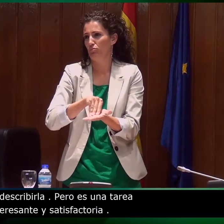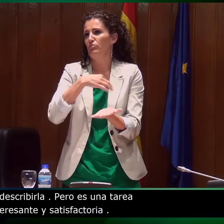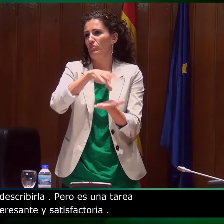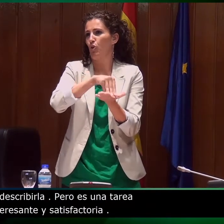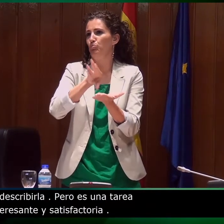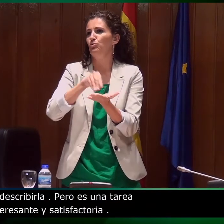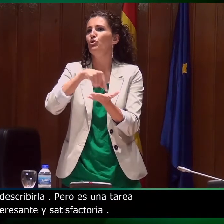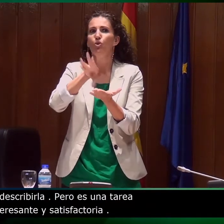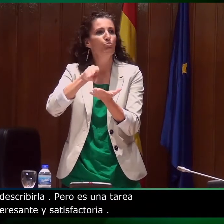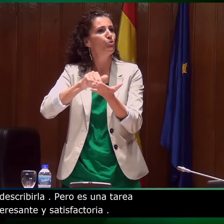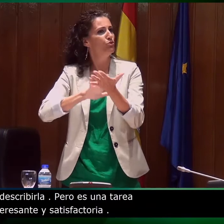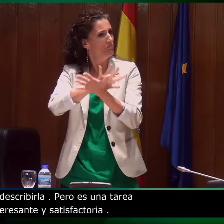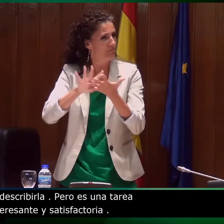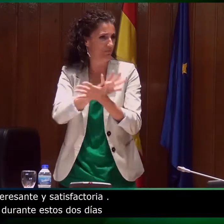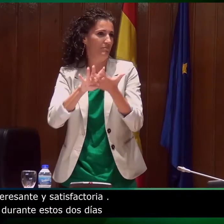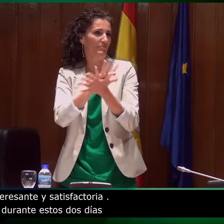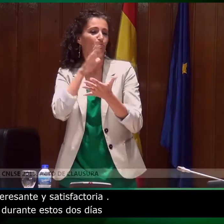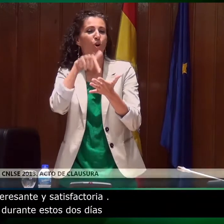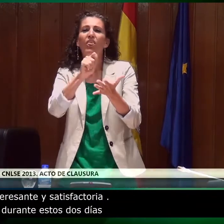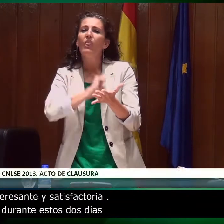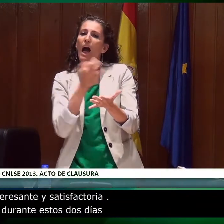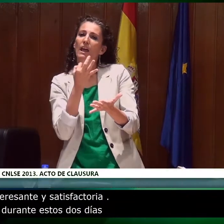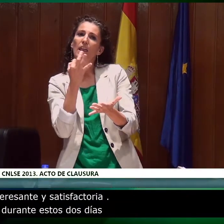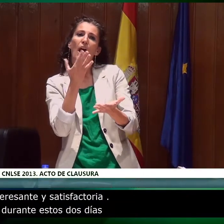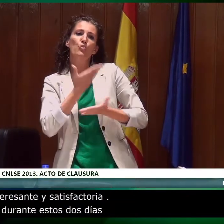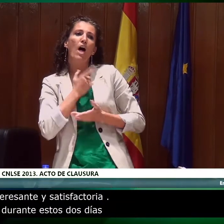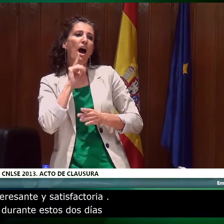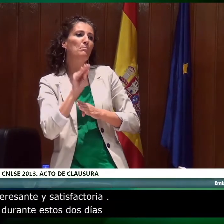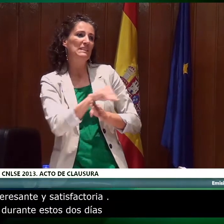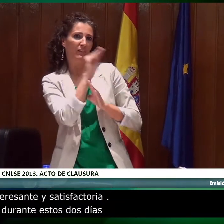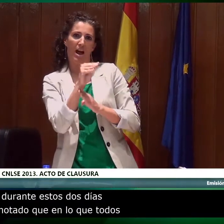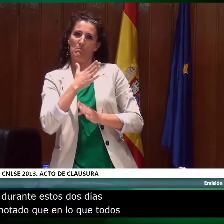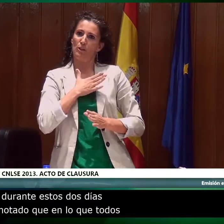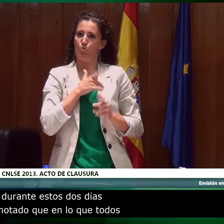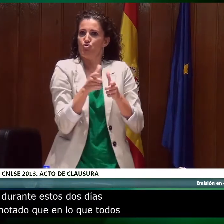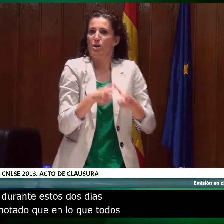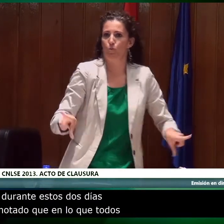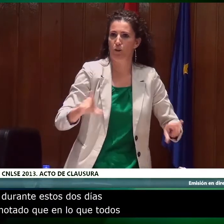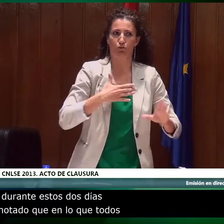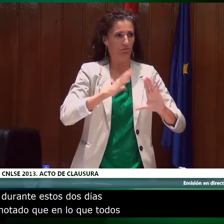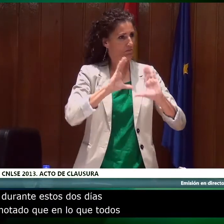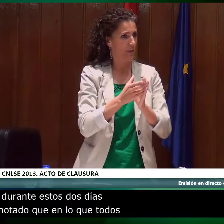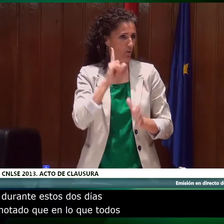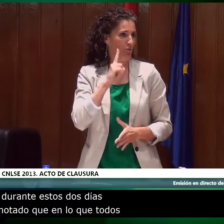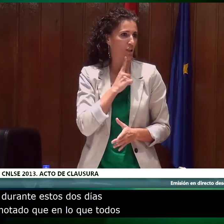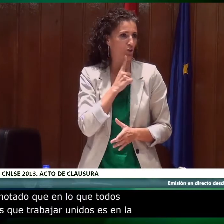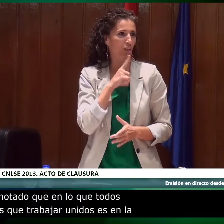Unidos es en la elaboración de un Corpus de dicha lengua que nos va a ayudar a preservar nuestro patrimonio lingüístico